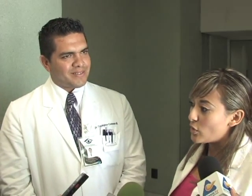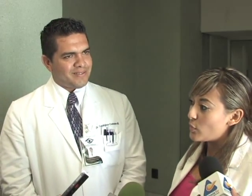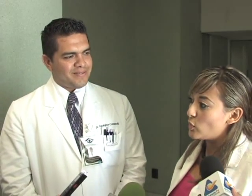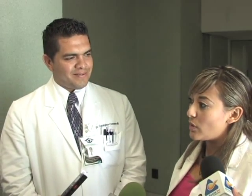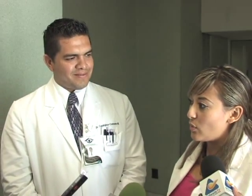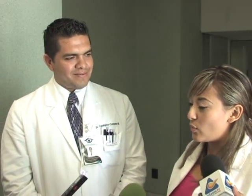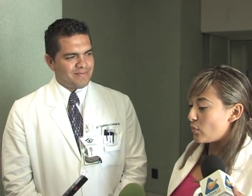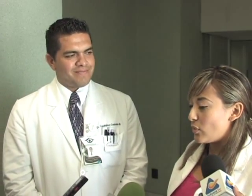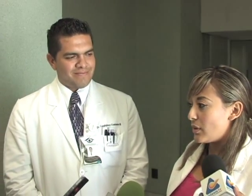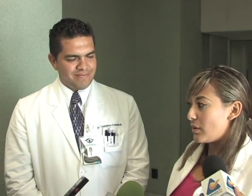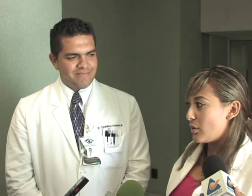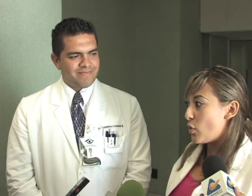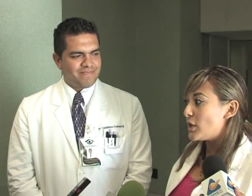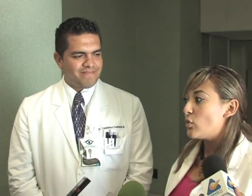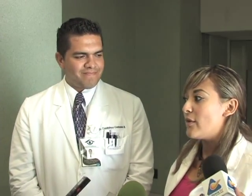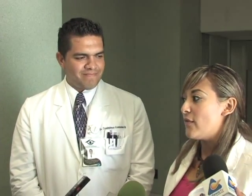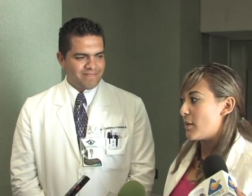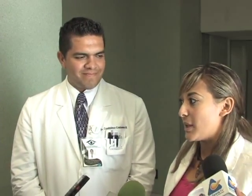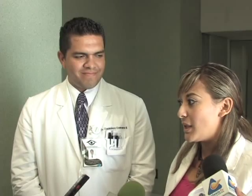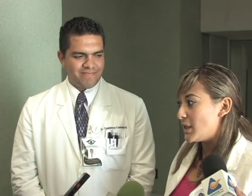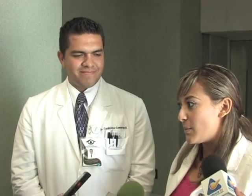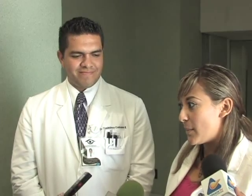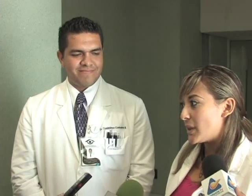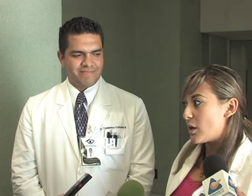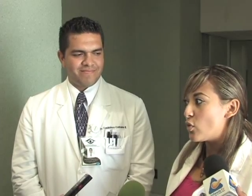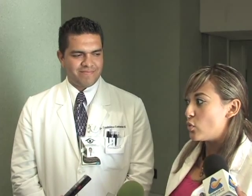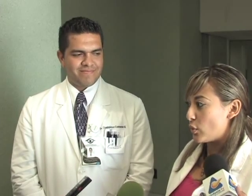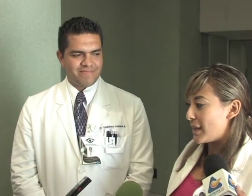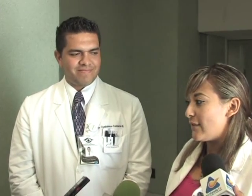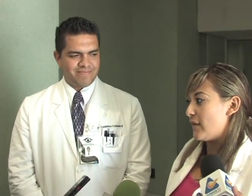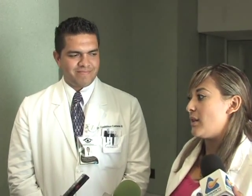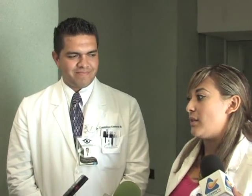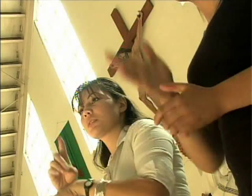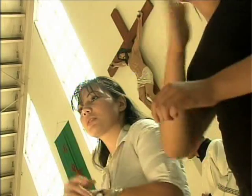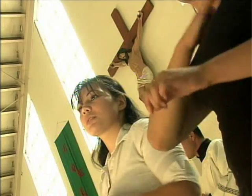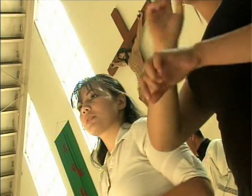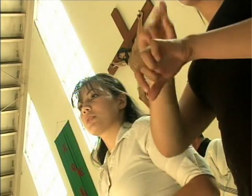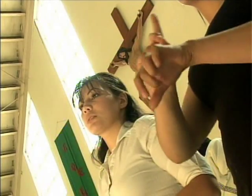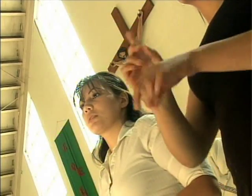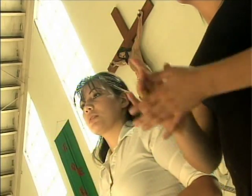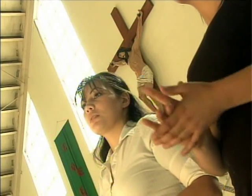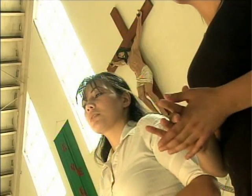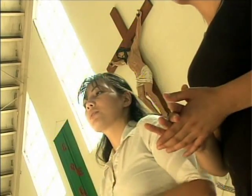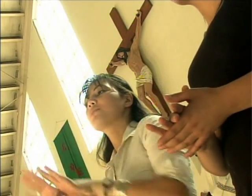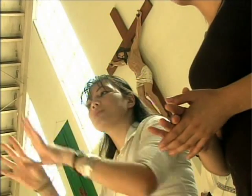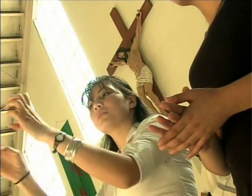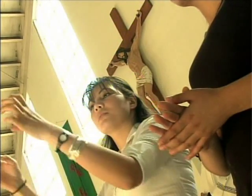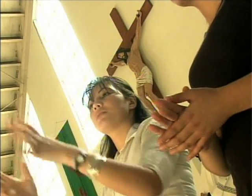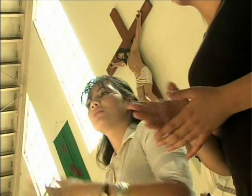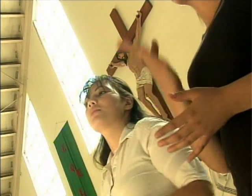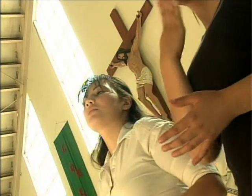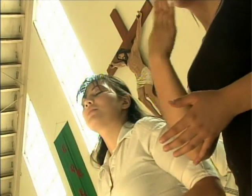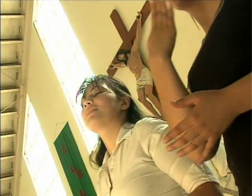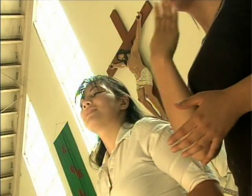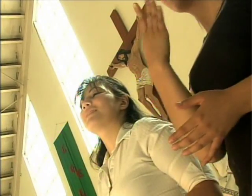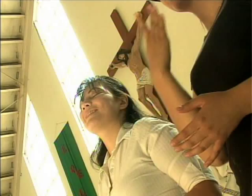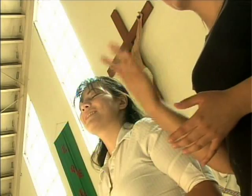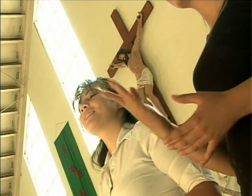es una enfermedad, es simplemente algo cultural diferente. Los obstáculos que atraviesan las personas discapacitadas